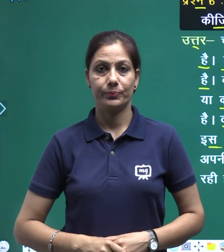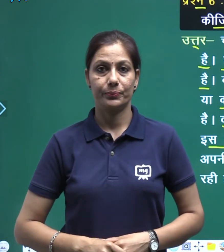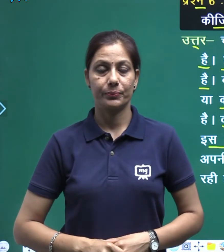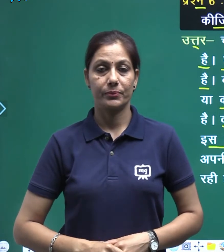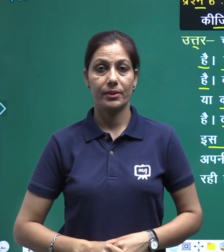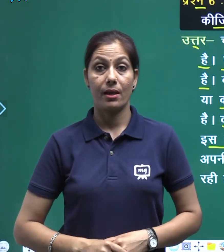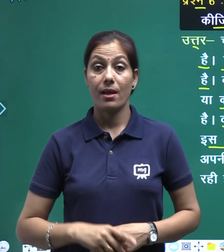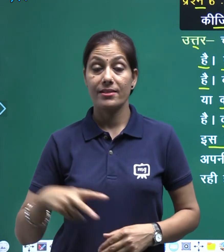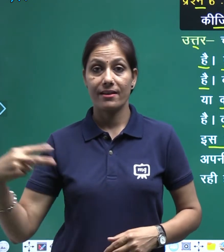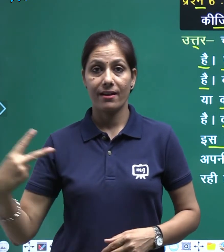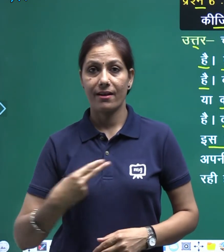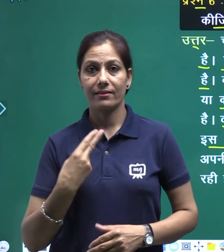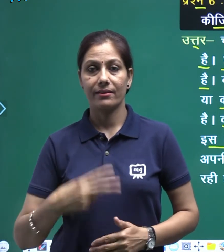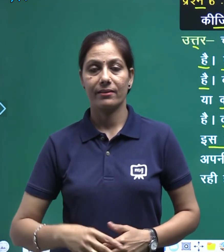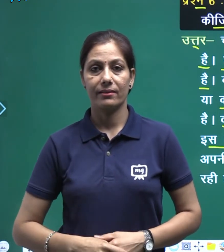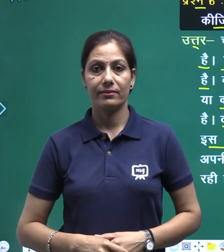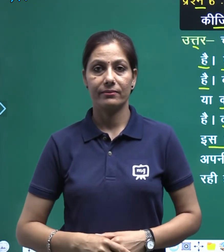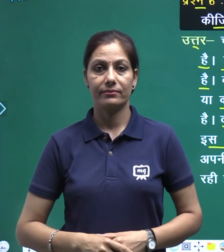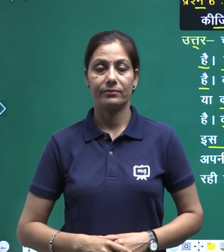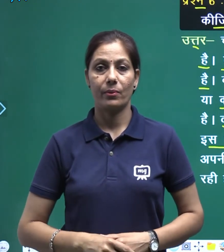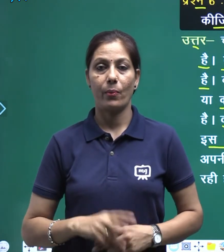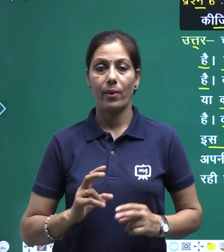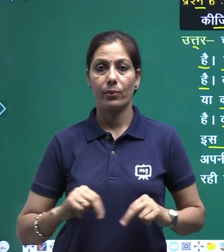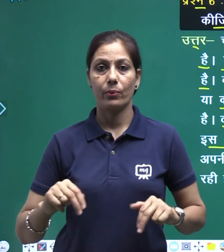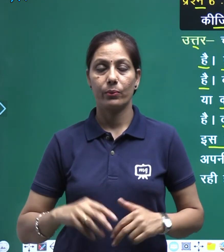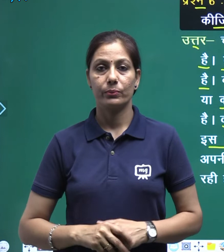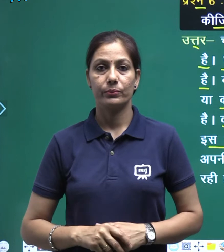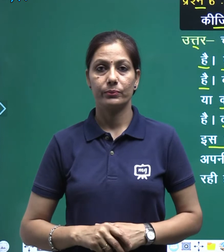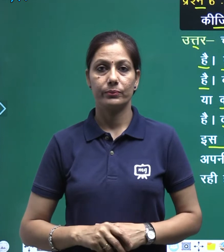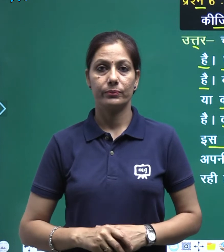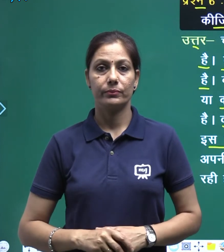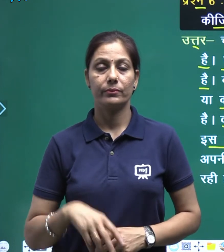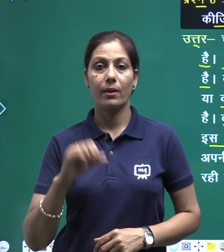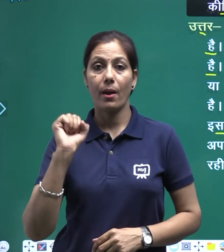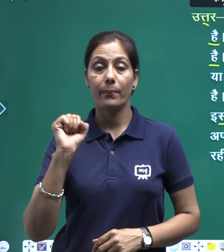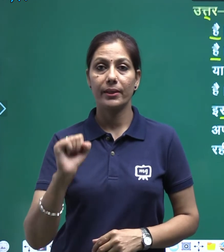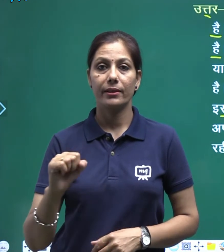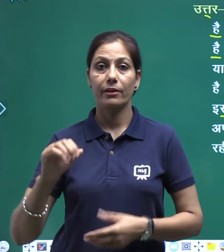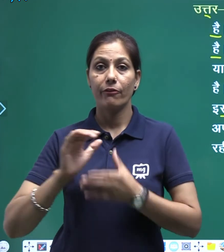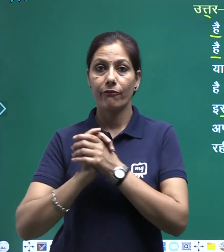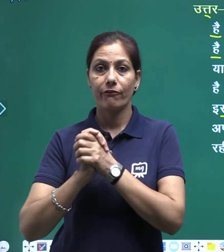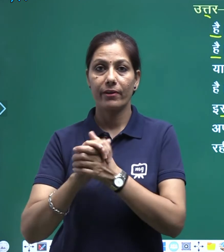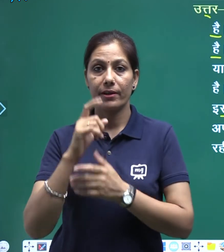इस तरह काटती है मानो अपनी सहेली से